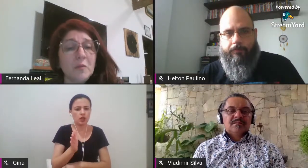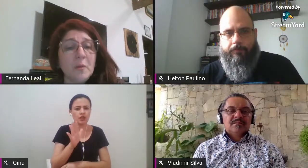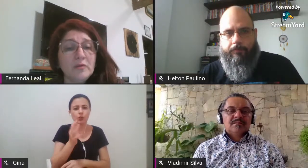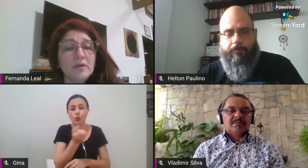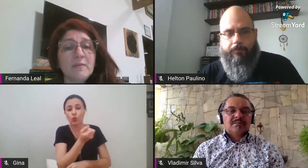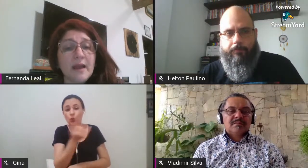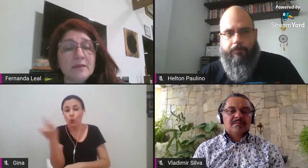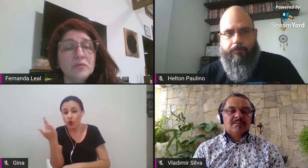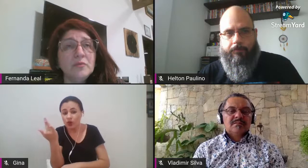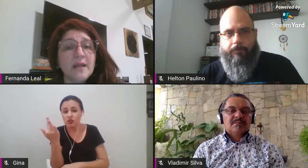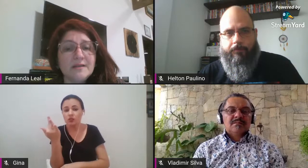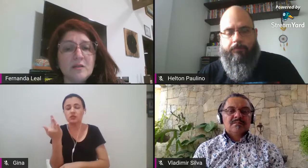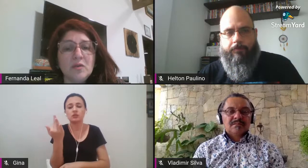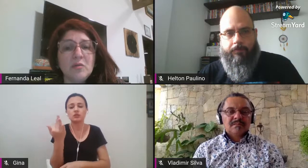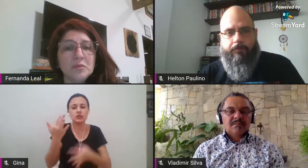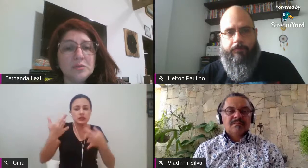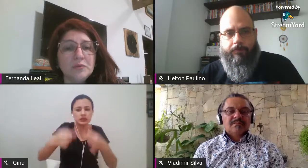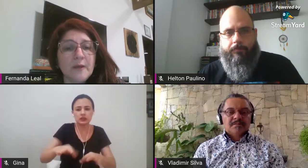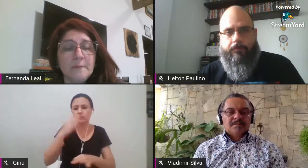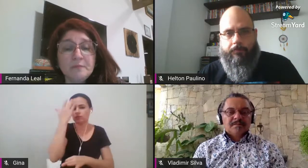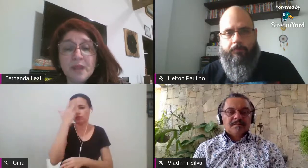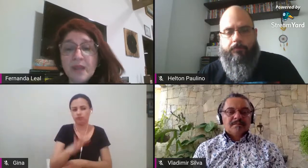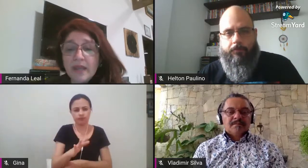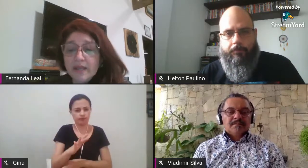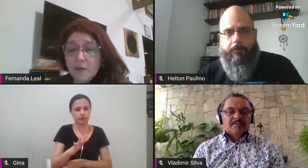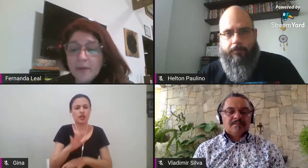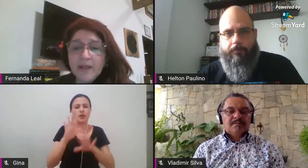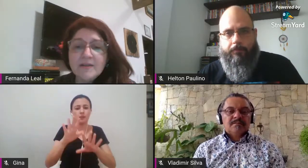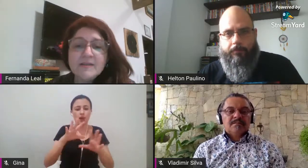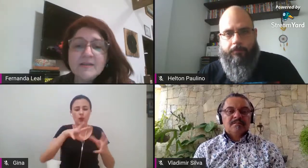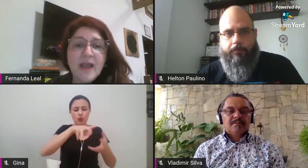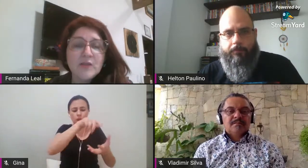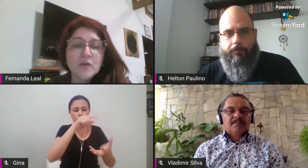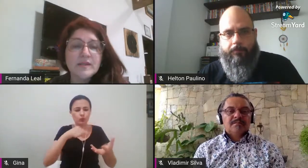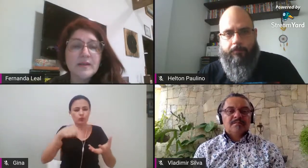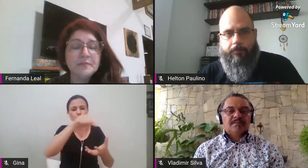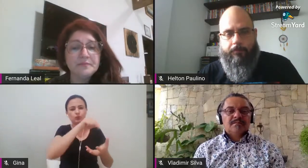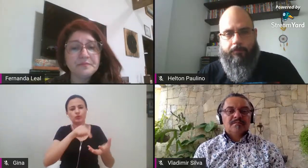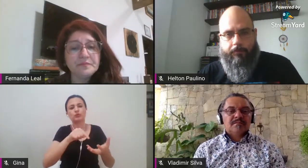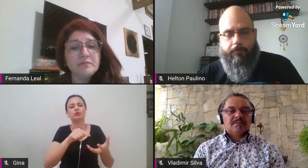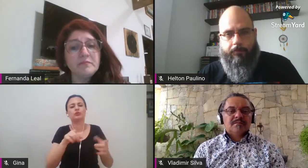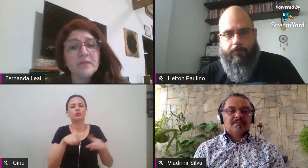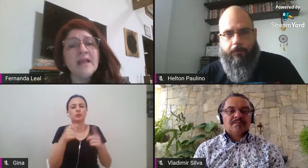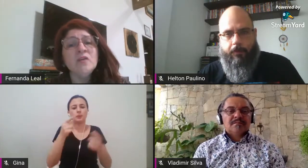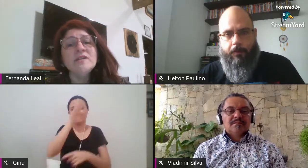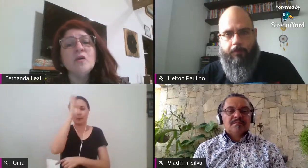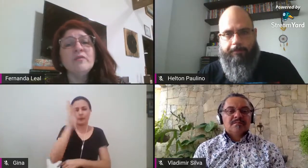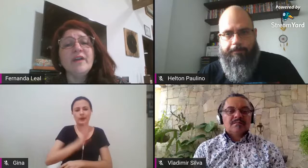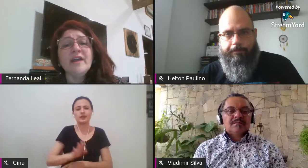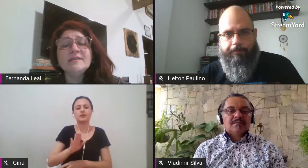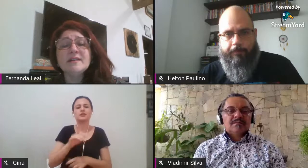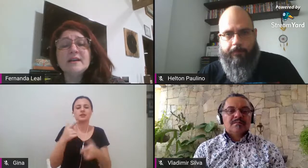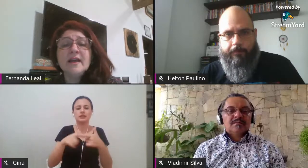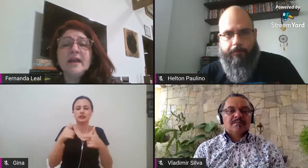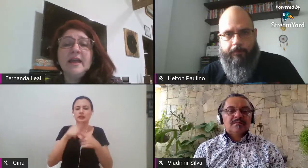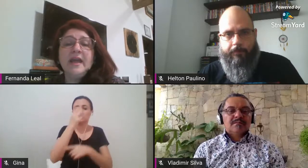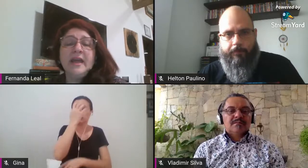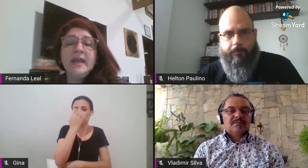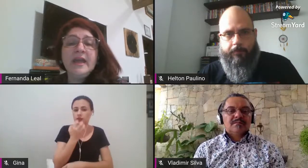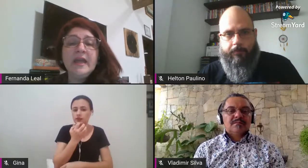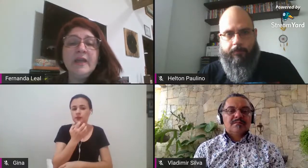está vivendo um momento dramático no Brasil e no mundo, não é? Então, para iniciar a nossa